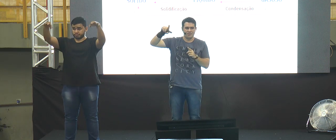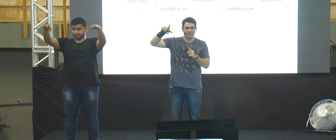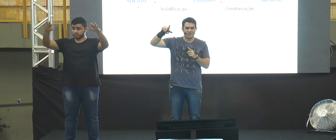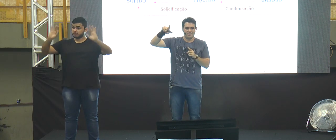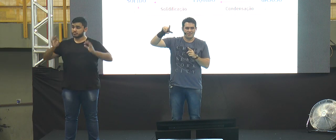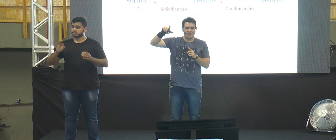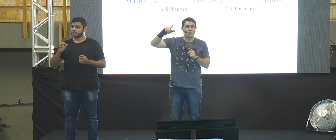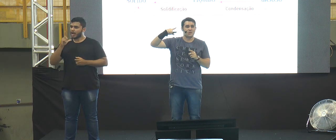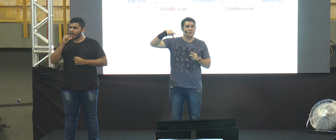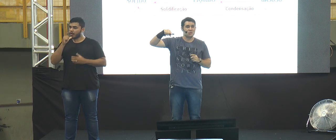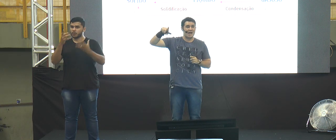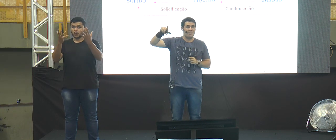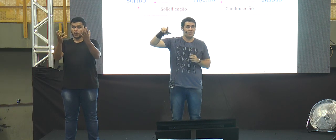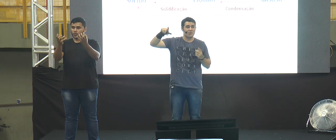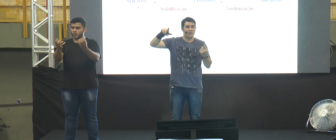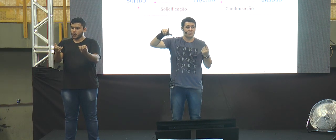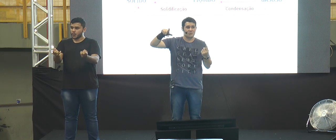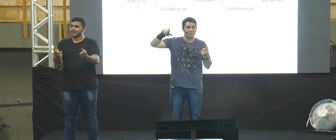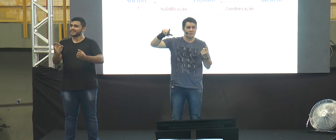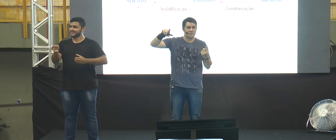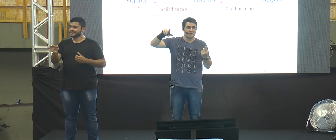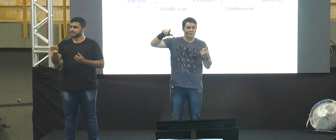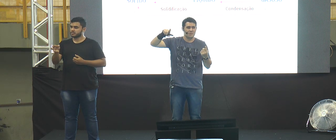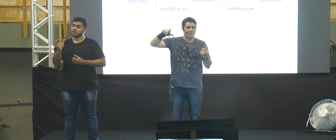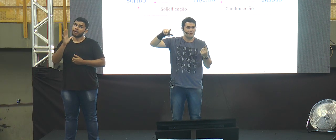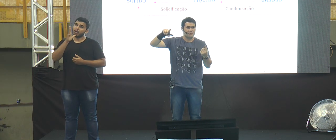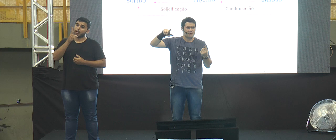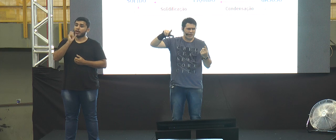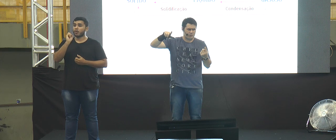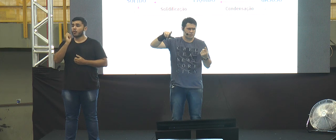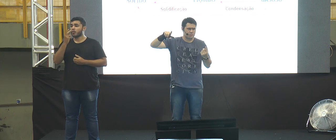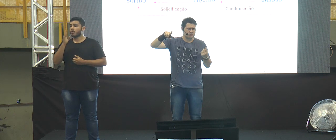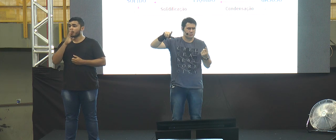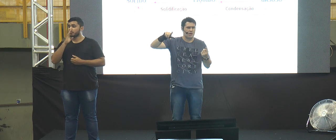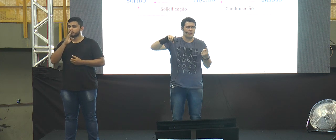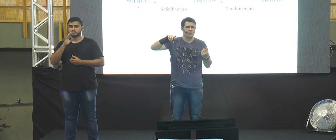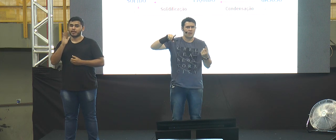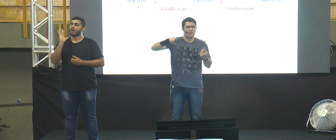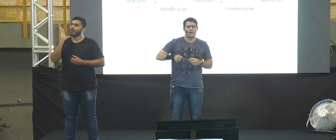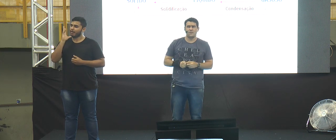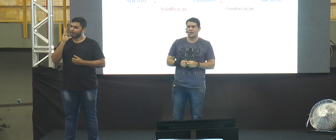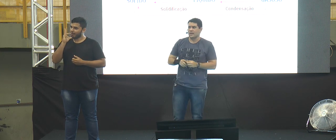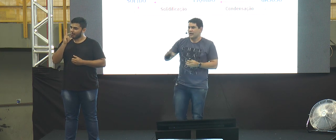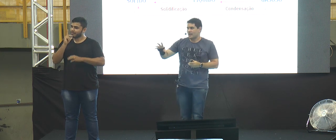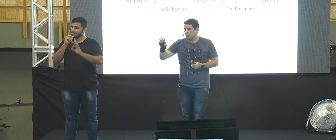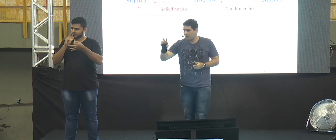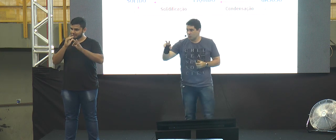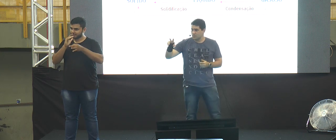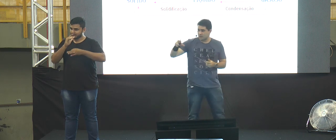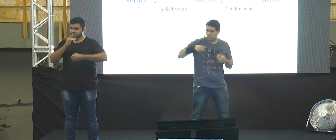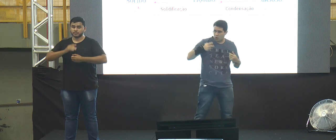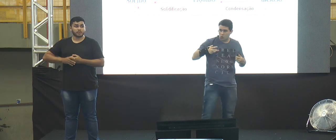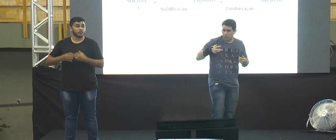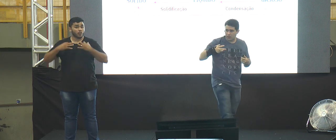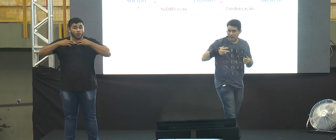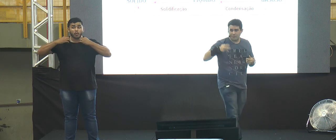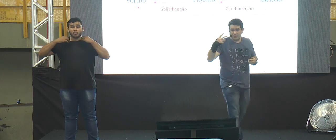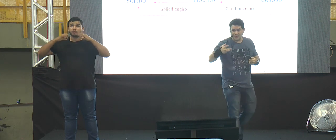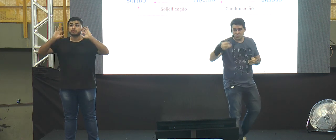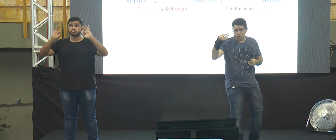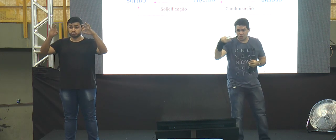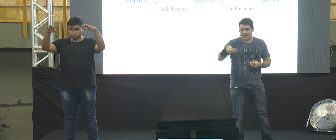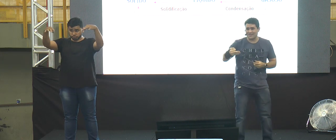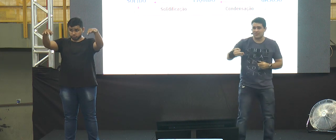evaporar? É um processo rápido ou lento? Lento, tá. Mas espera aí, a tua blusa, a tua roupa,